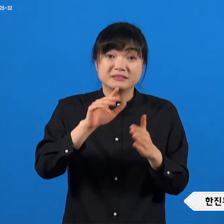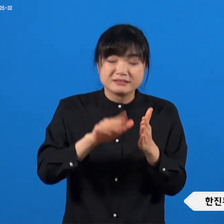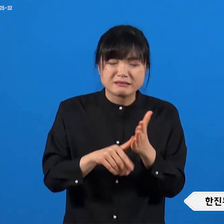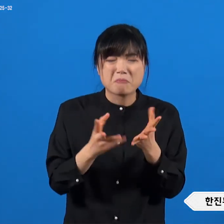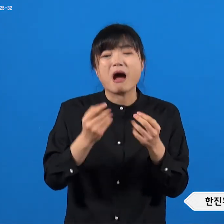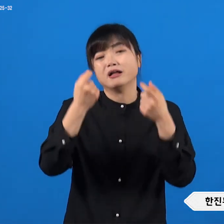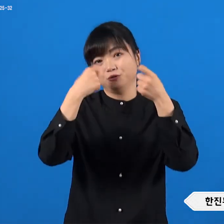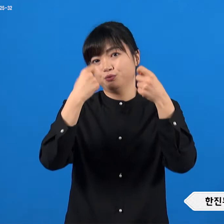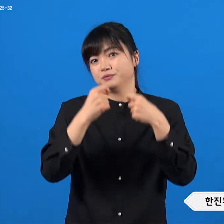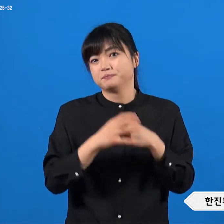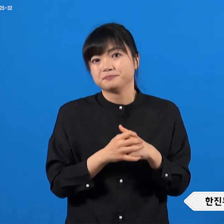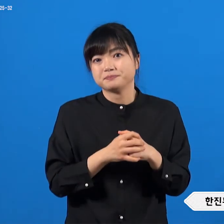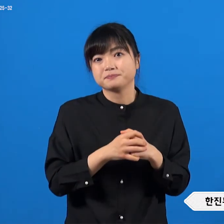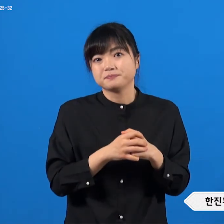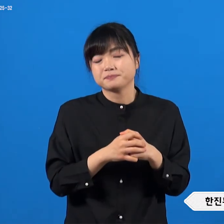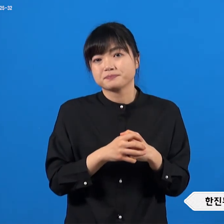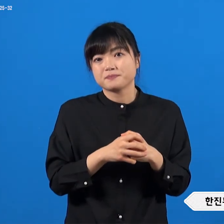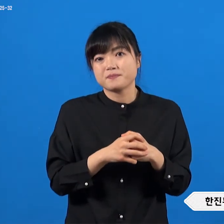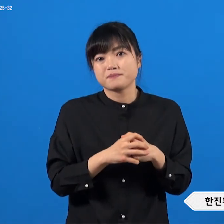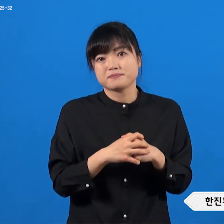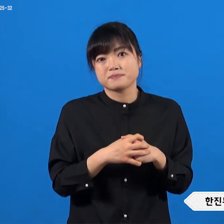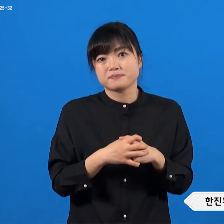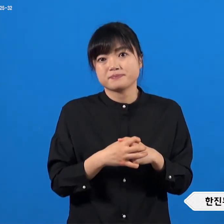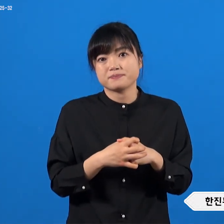그때는 참 많이 울었습니다.